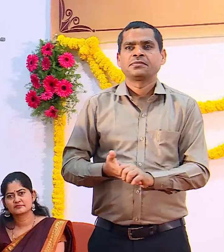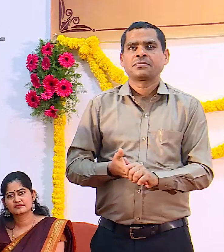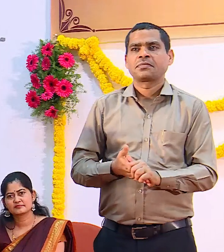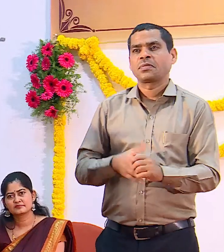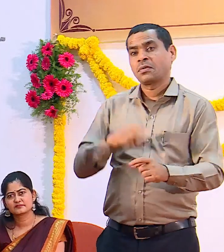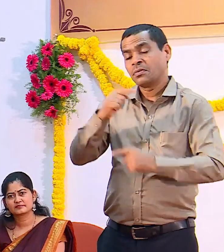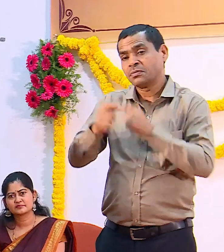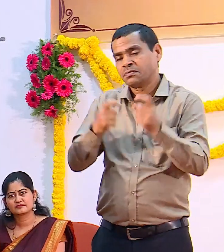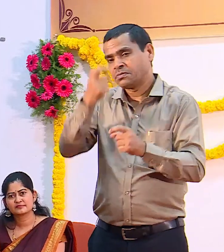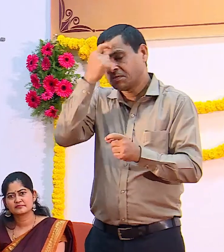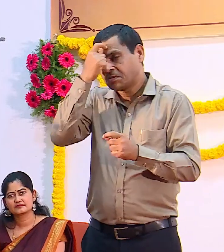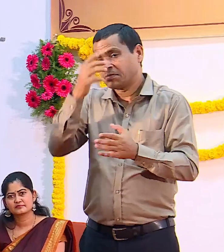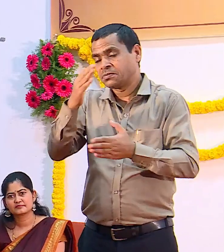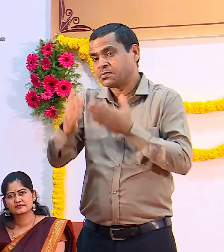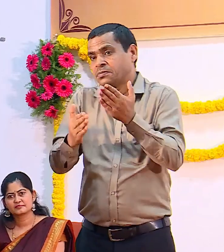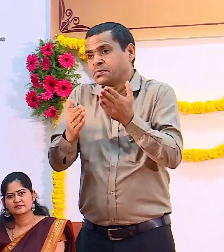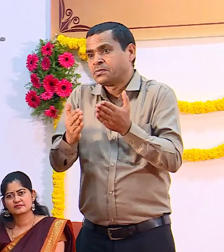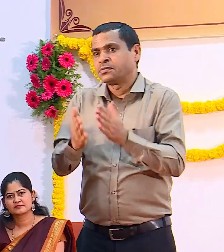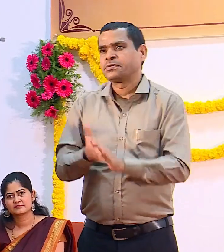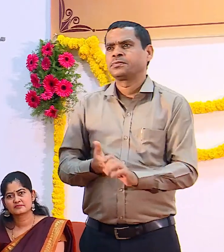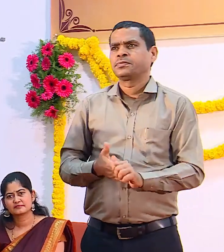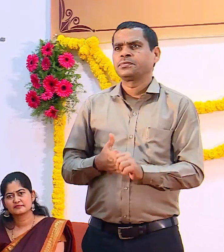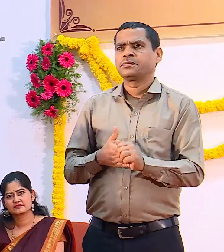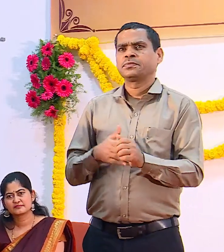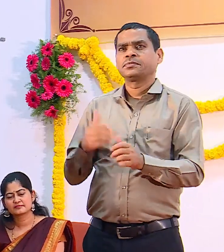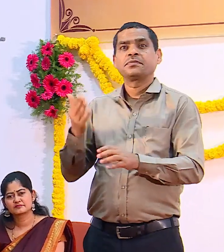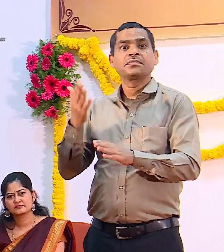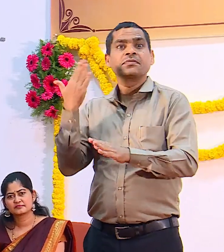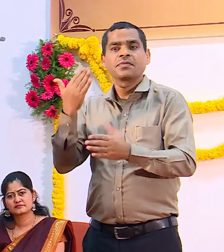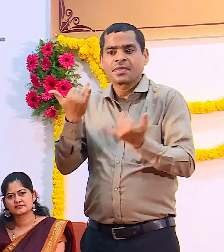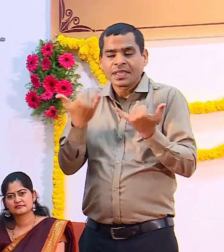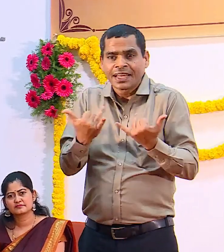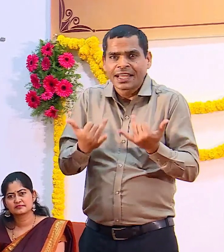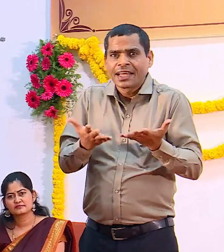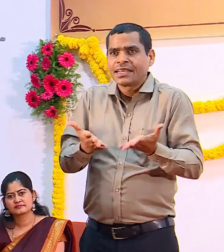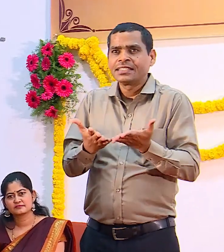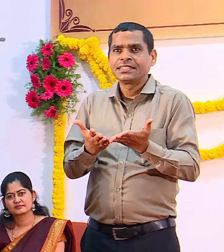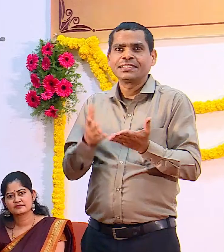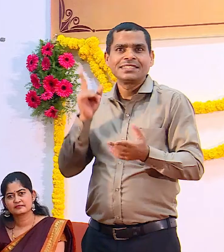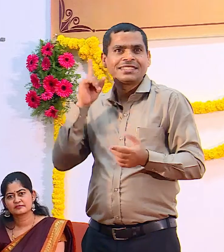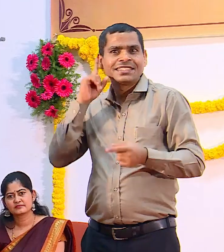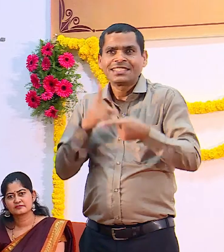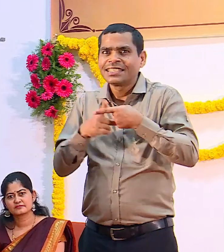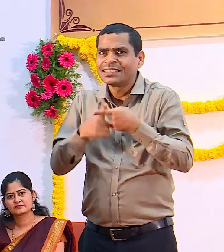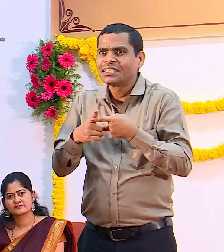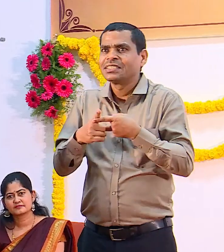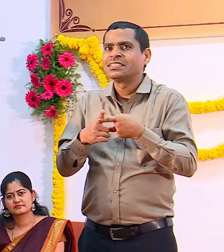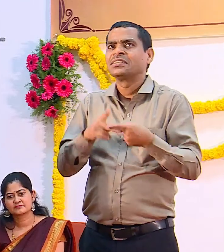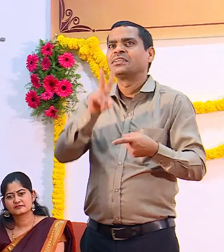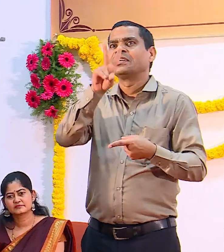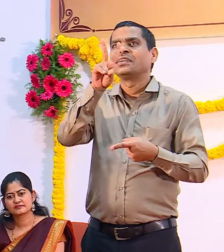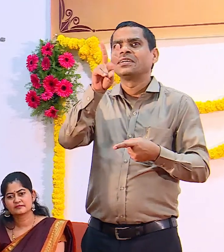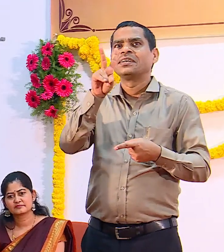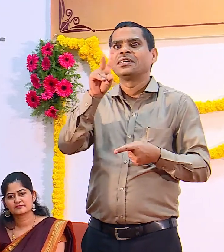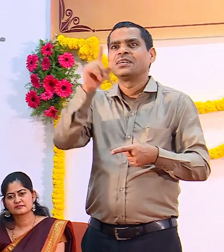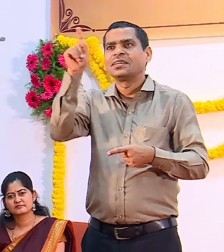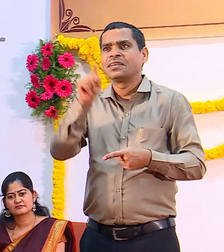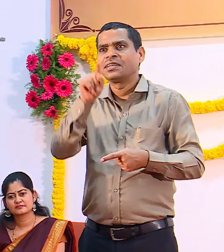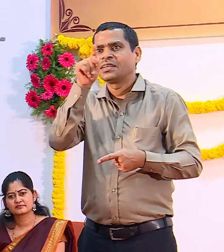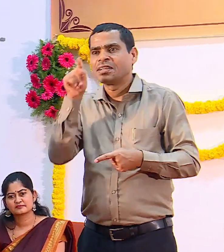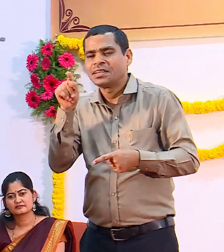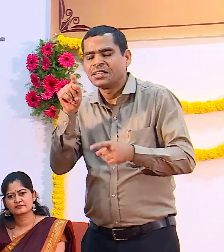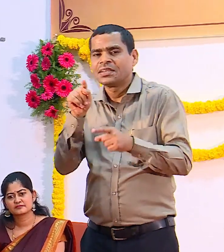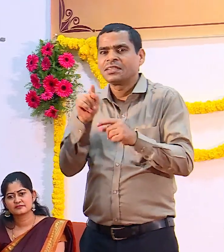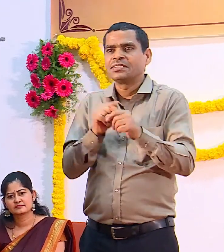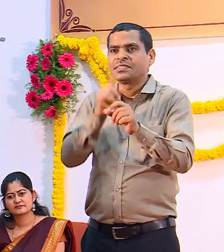उतना ही मुश्किल होता जाता है अगर हमने। और हमारे यहाँ जो हम जो है बच्चे का हियरिंग लॉस का पता चलता है 2.5 से 3 वर्ष की आयु में पता चलता है, उसमें भी पता नहीं